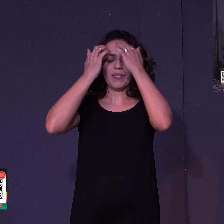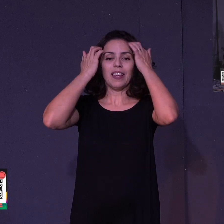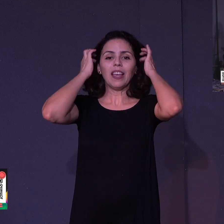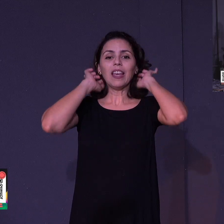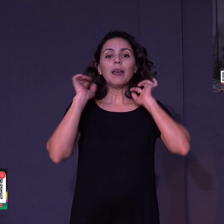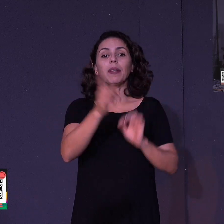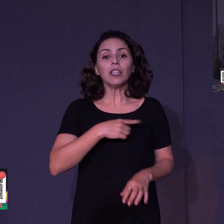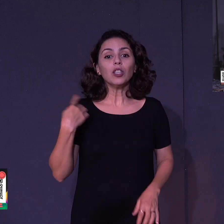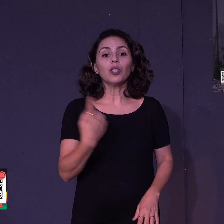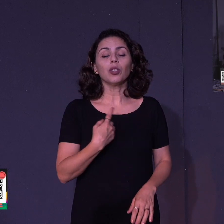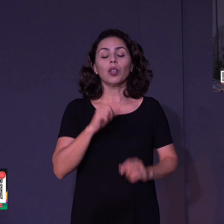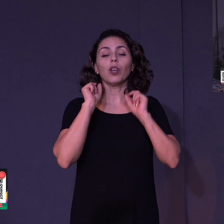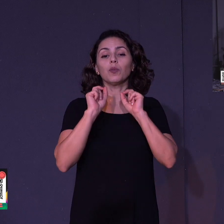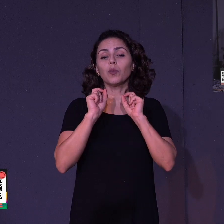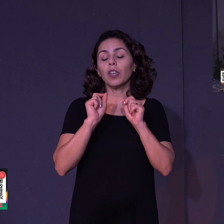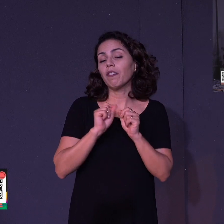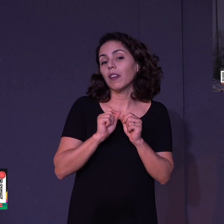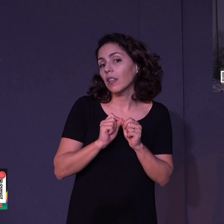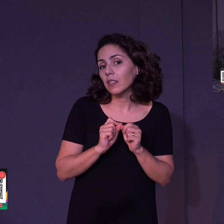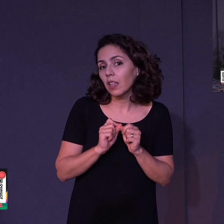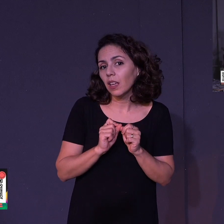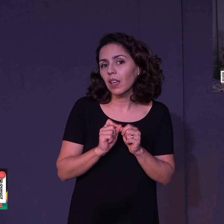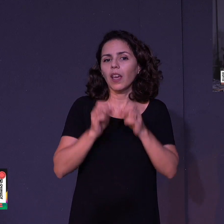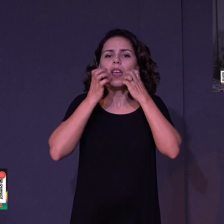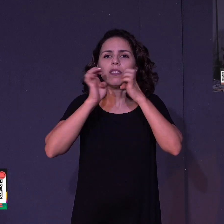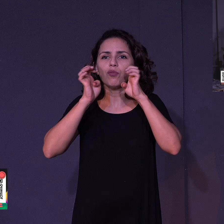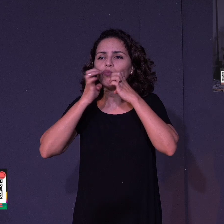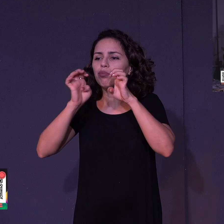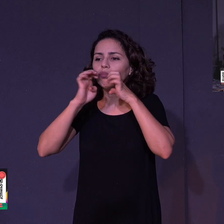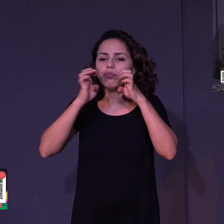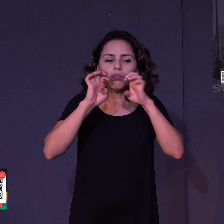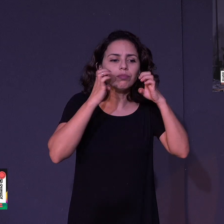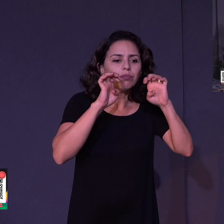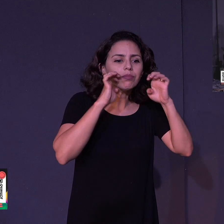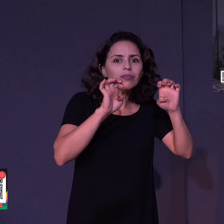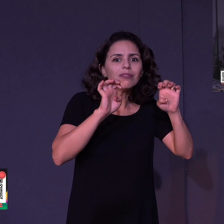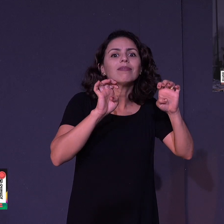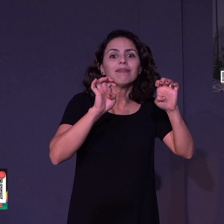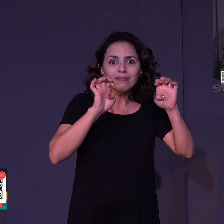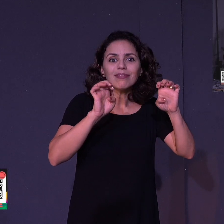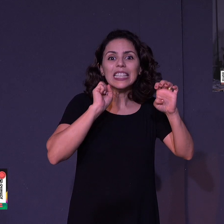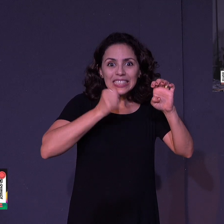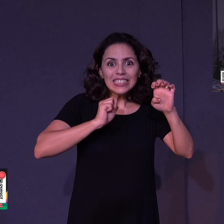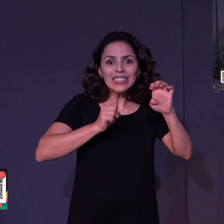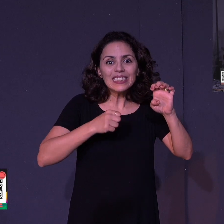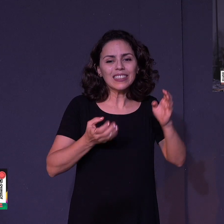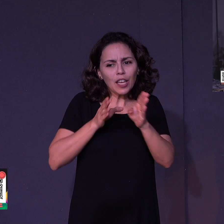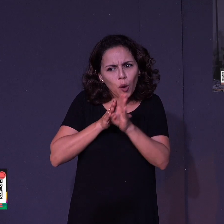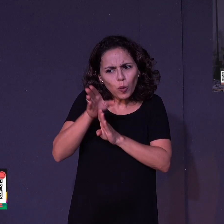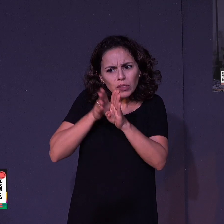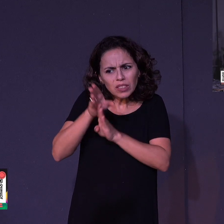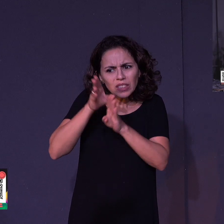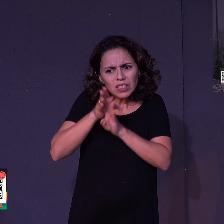pregação do Evangelho. Paulo, mesmo preso, motiva os crentes e transmite em suas cartas conselhos de um homem que